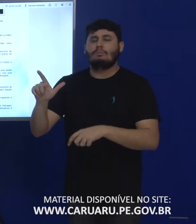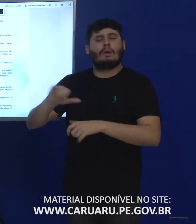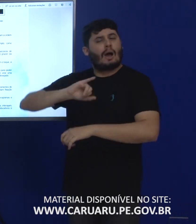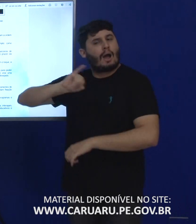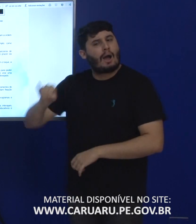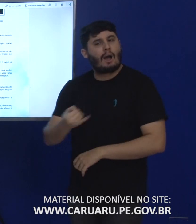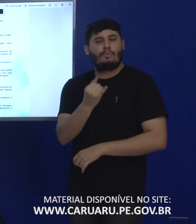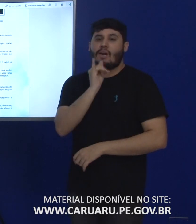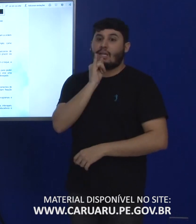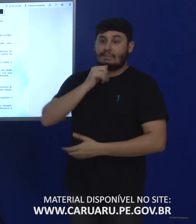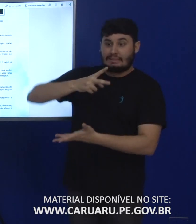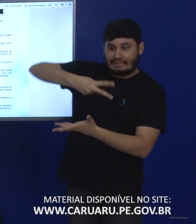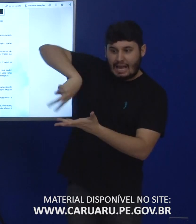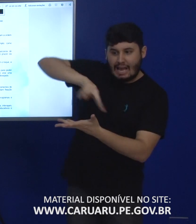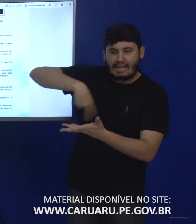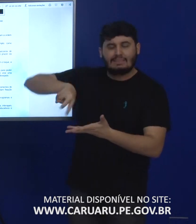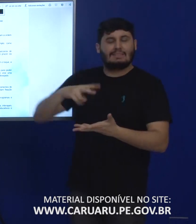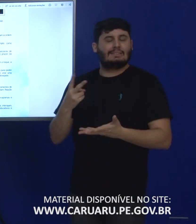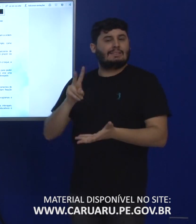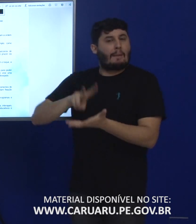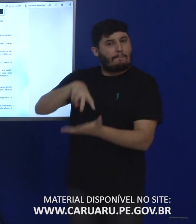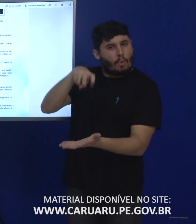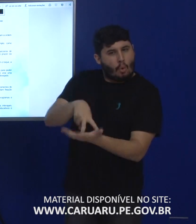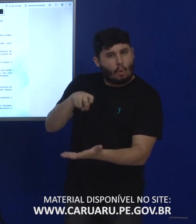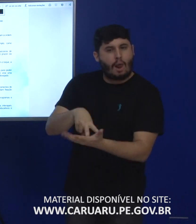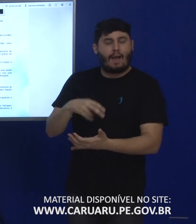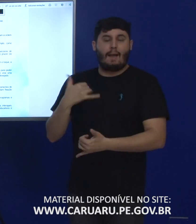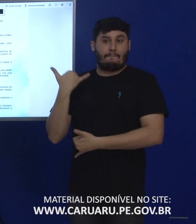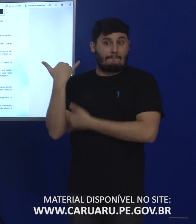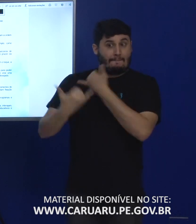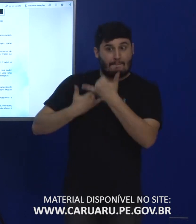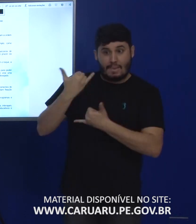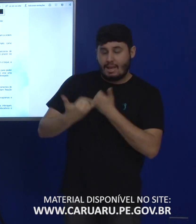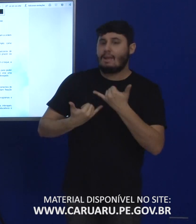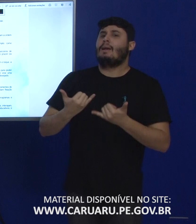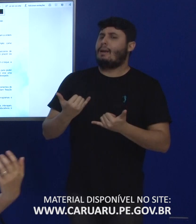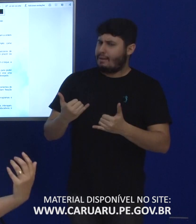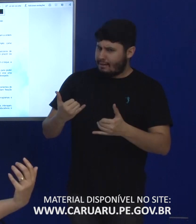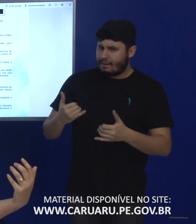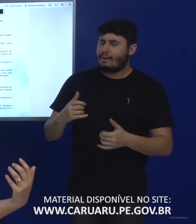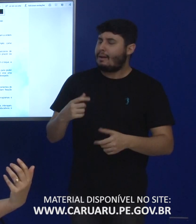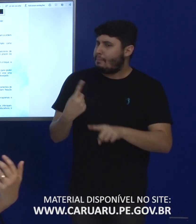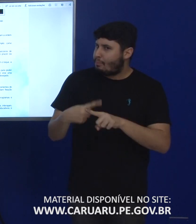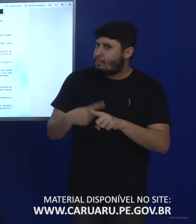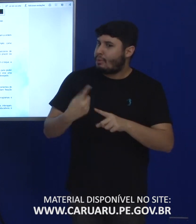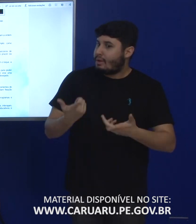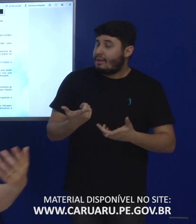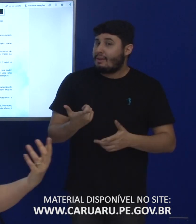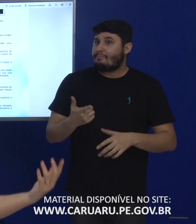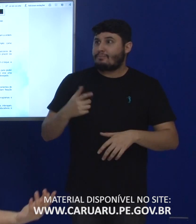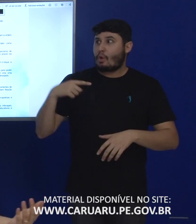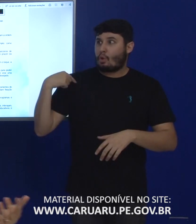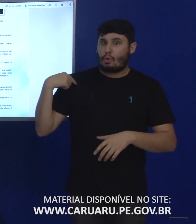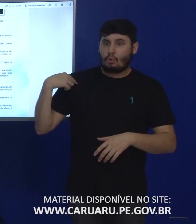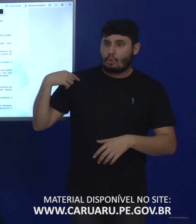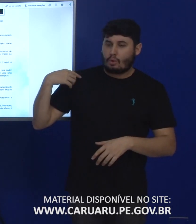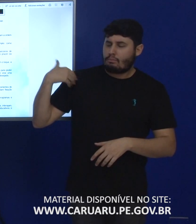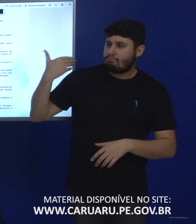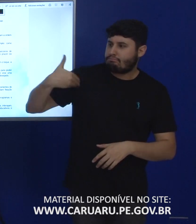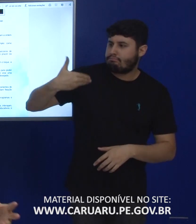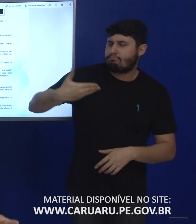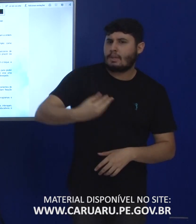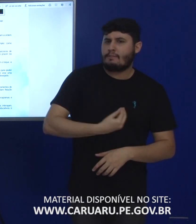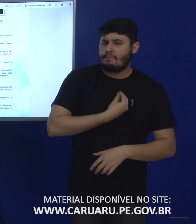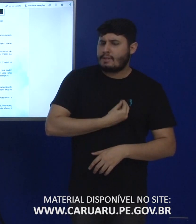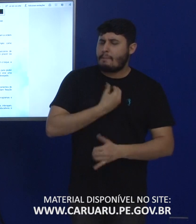o dançar, a liberdade e a expressão corporal é algo que a gente tem perdido no contexto de vida e ao longo